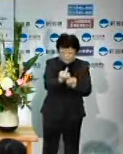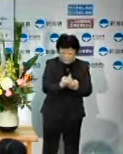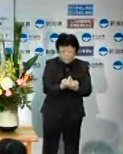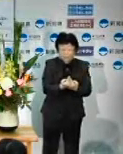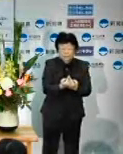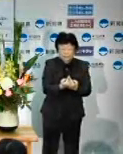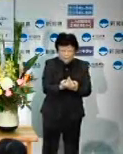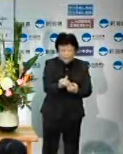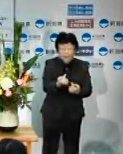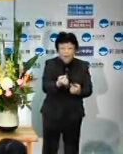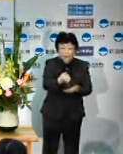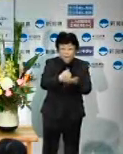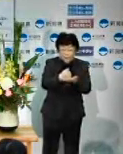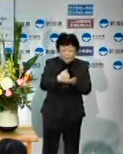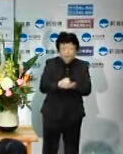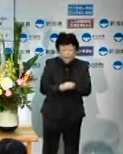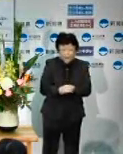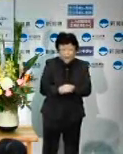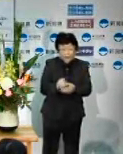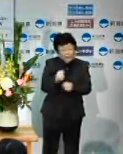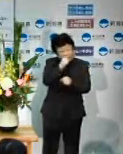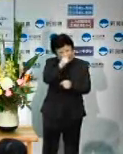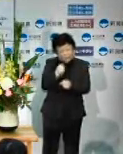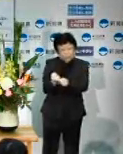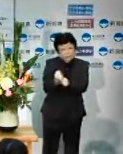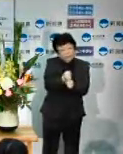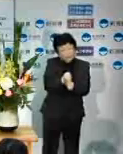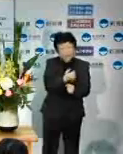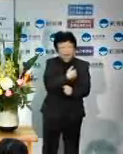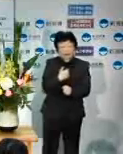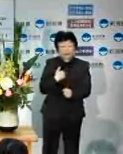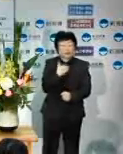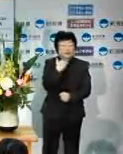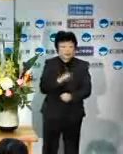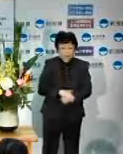まあ、元気になるではないかなと期待をしています。